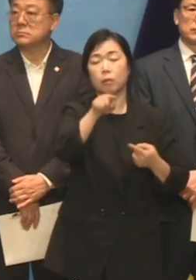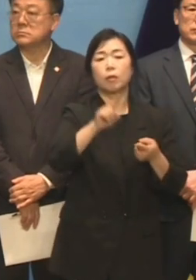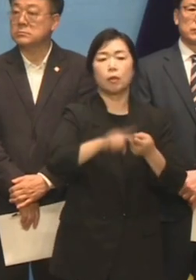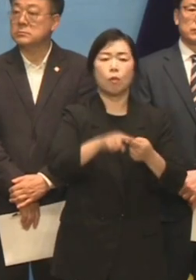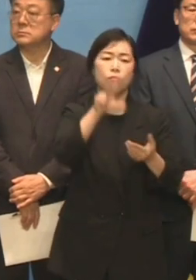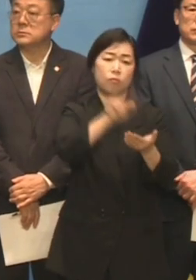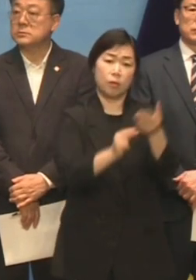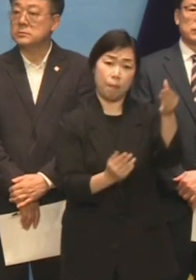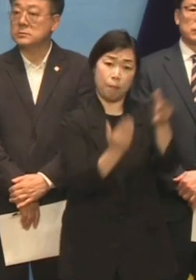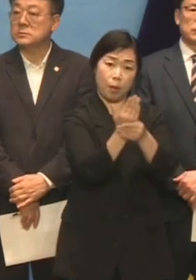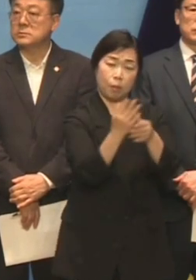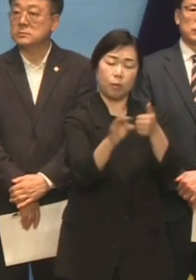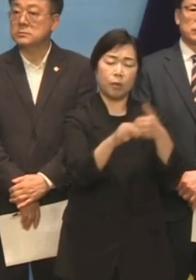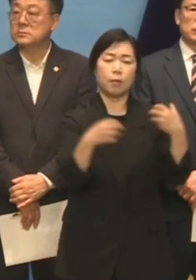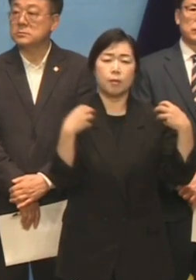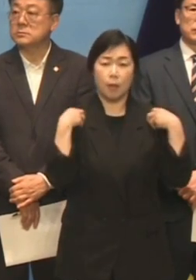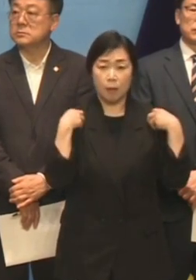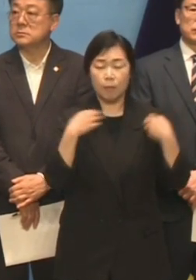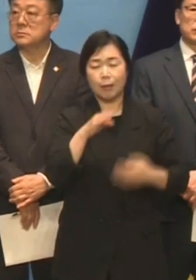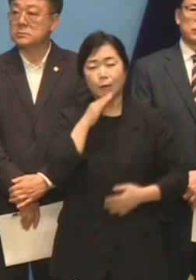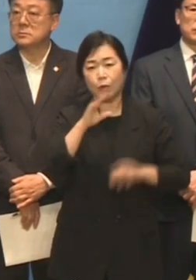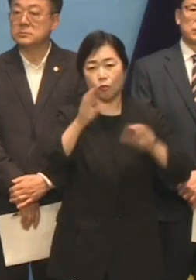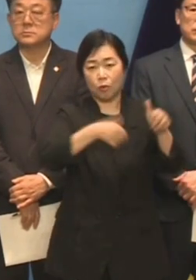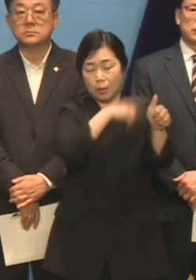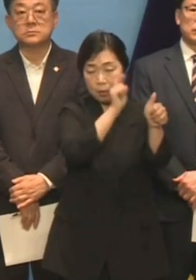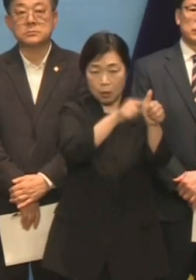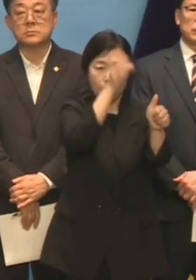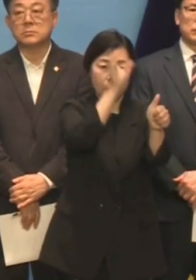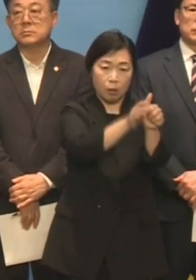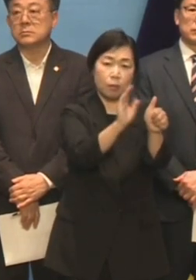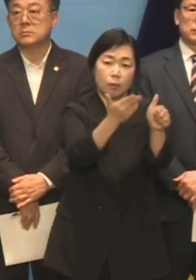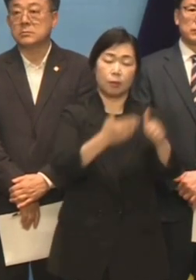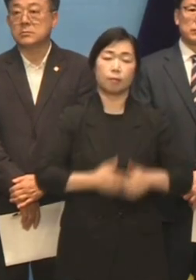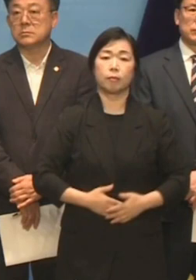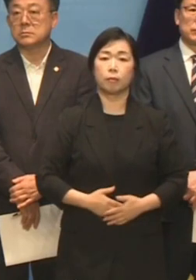허술함으로 인해서 발생한 책임도 국가가 져야 되는 거 아닙니까?